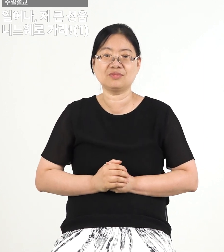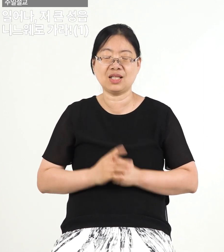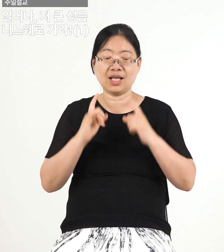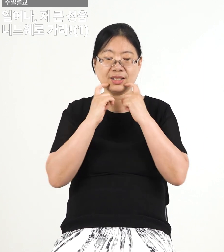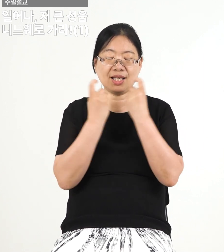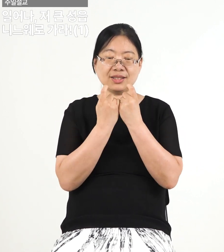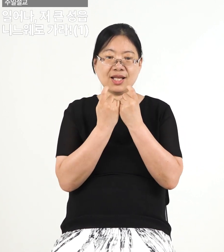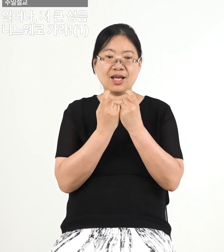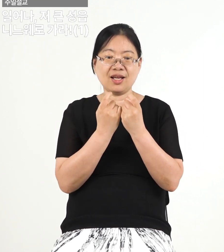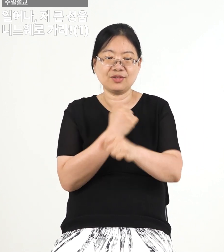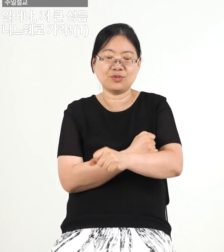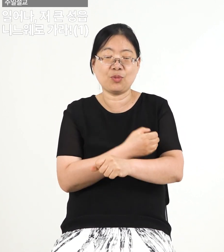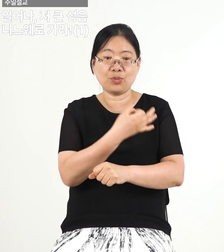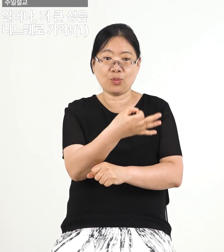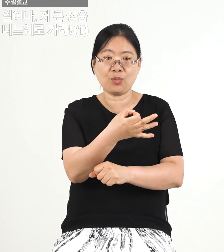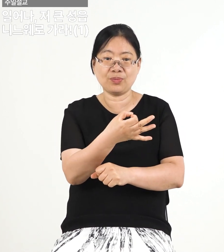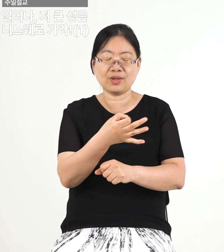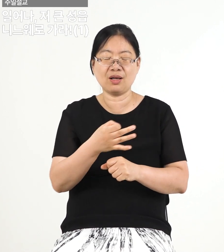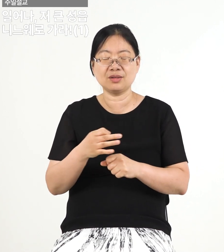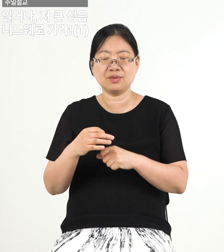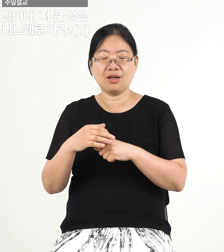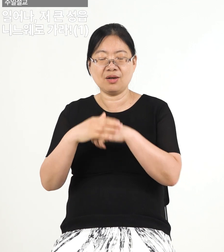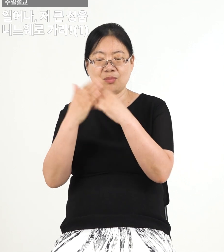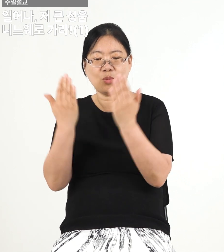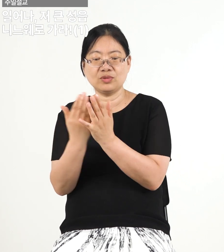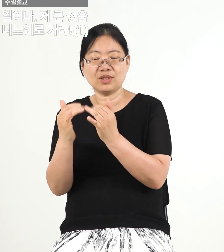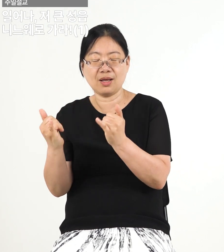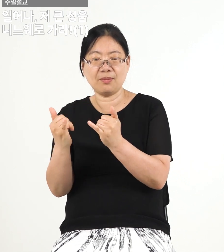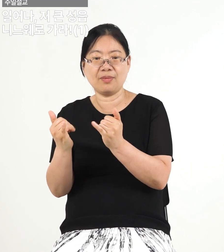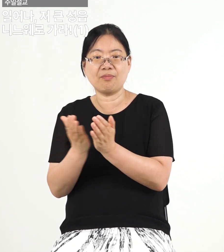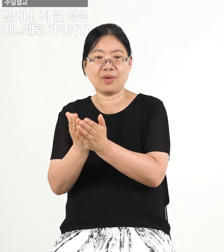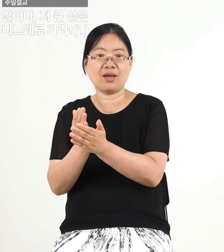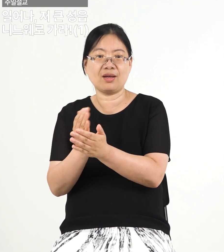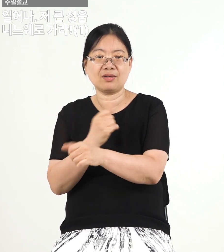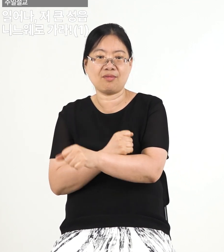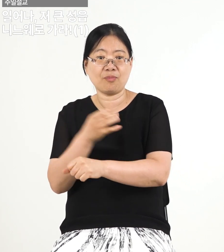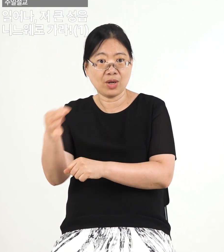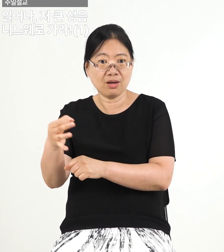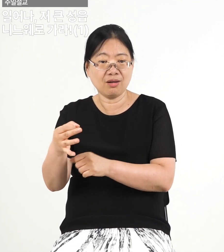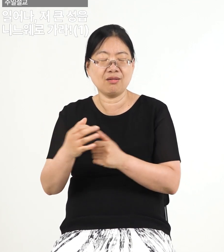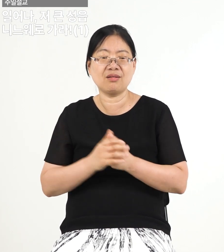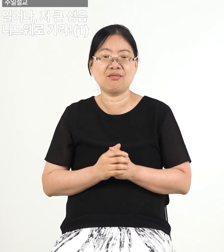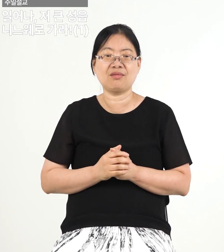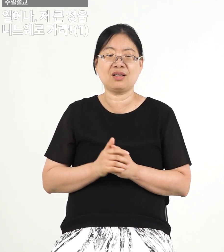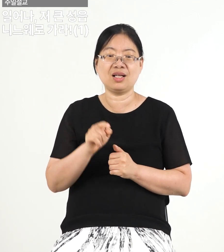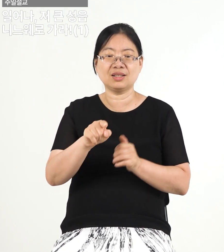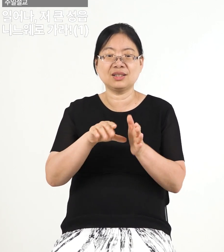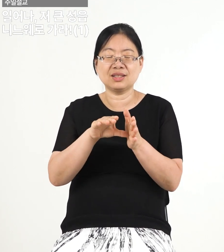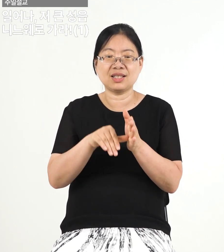개인의 뱃삭식은, 그 배 전체의 뱃삭식은 그 당시에 1년